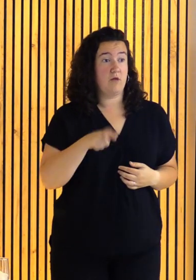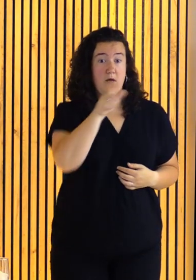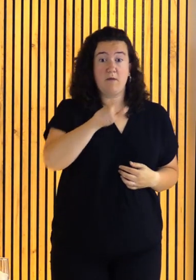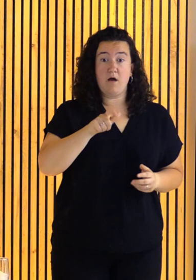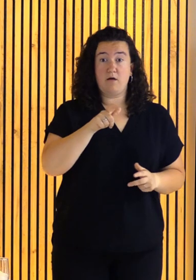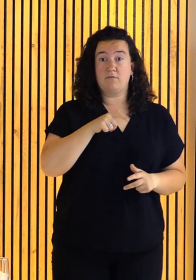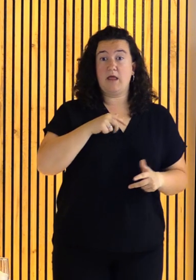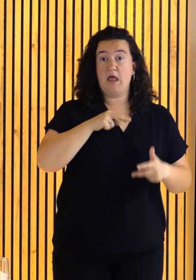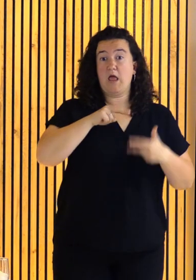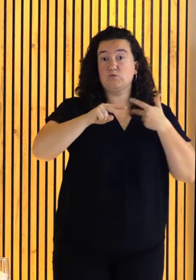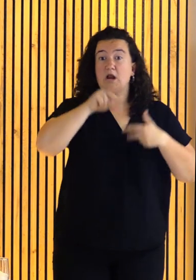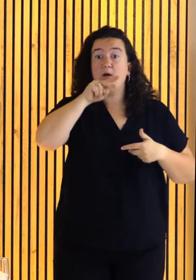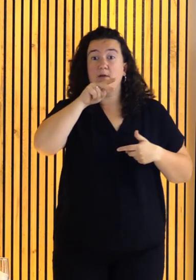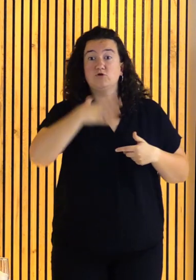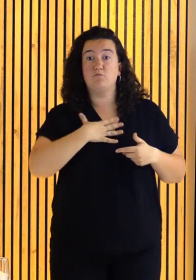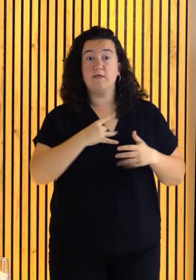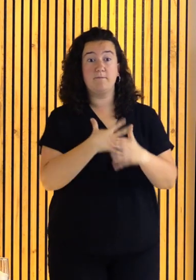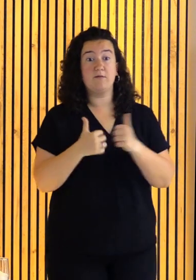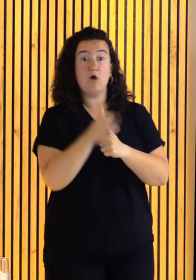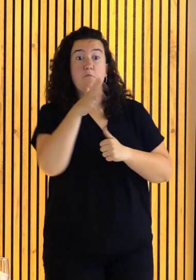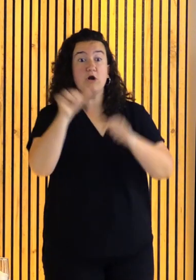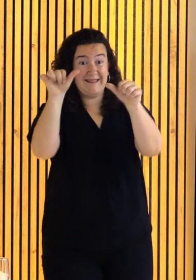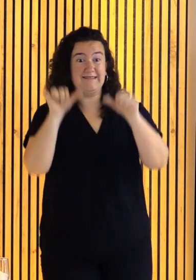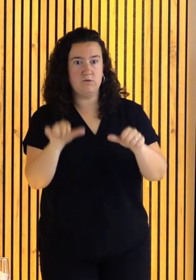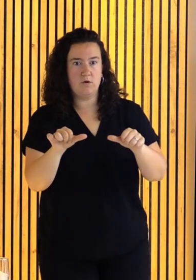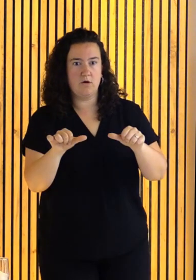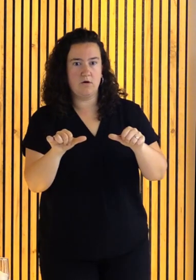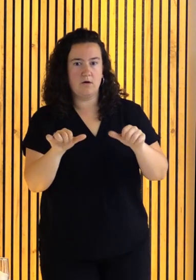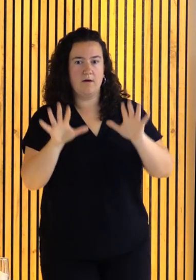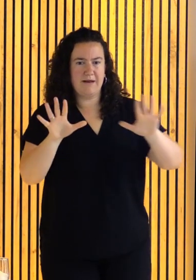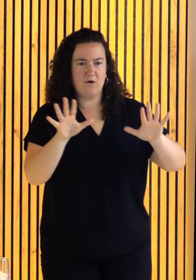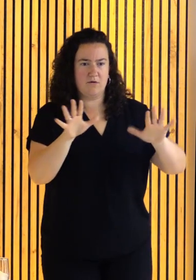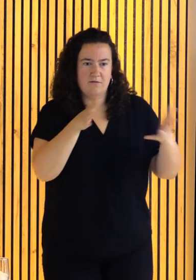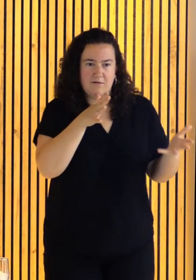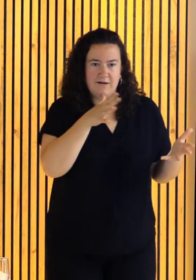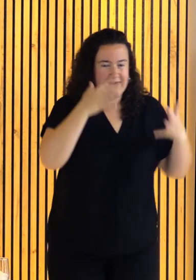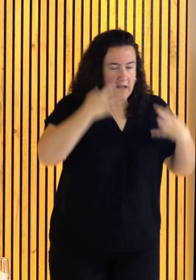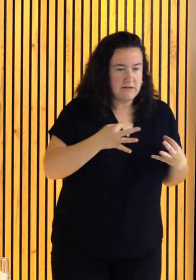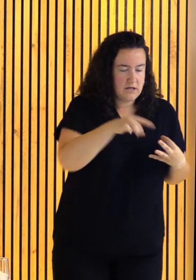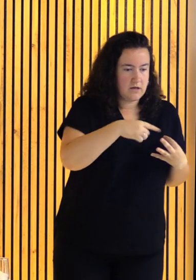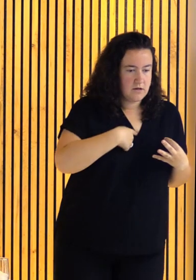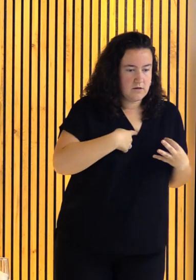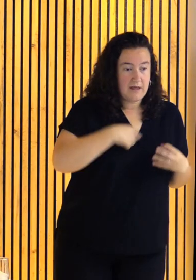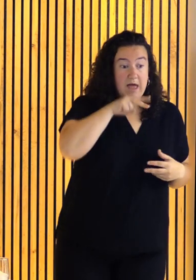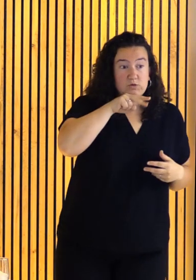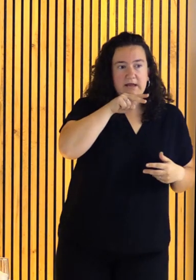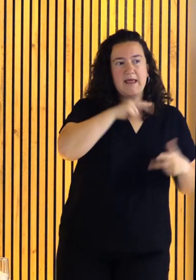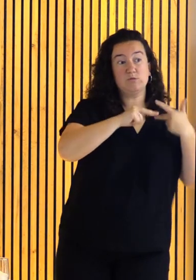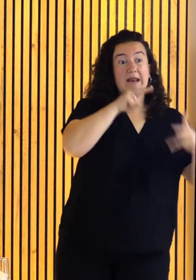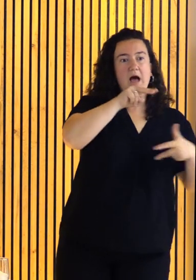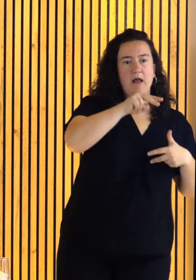ez euskalduna izateagatik. Orduan, berez privilegio ematen duen ez da euskara, baizik eta titulua. Nire